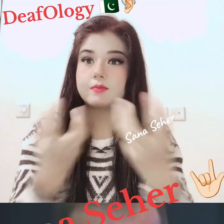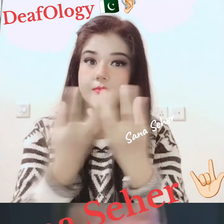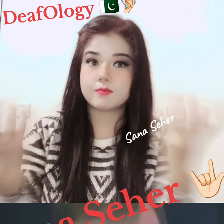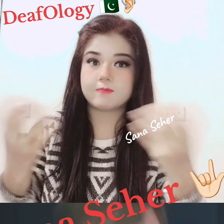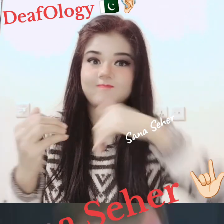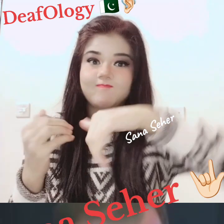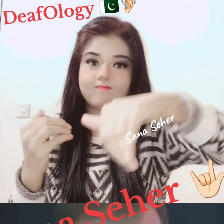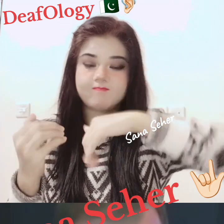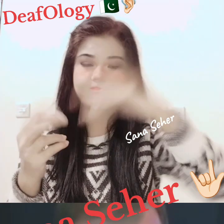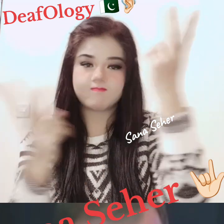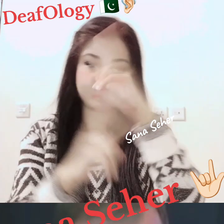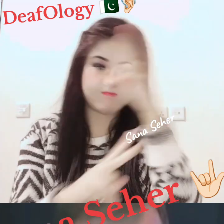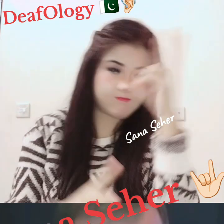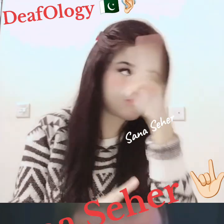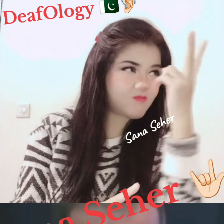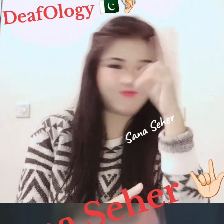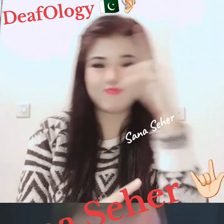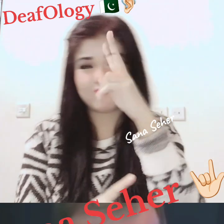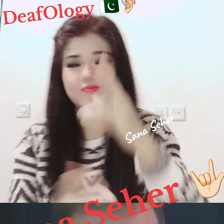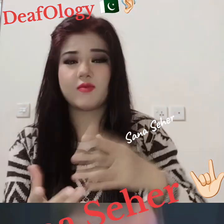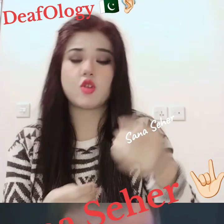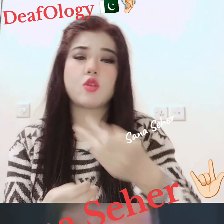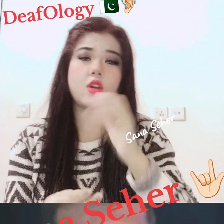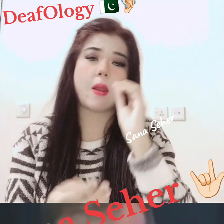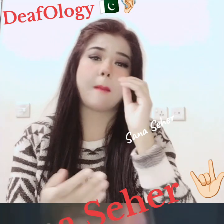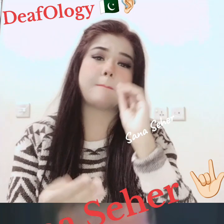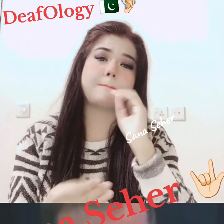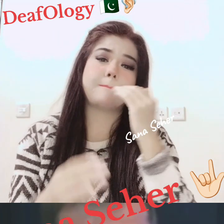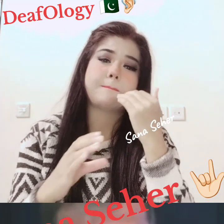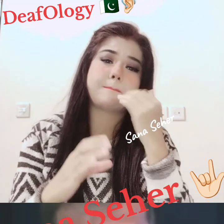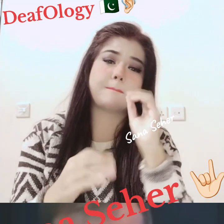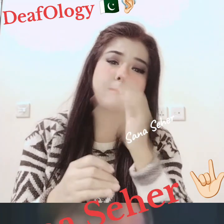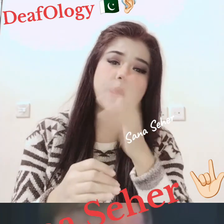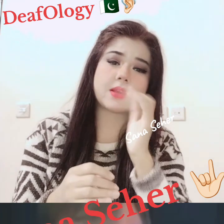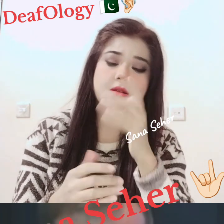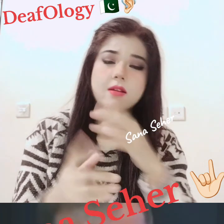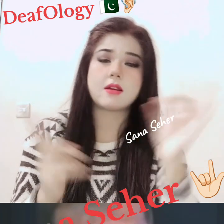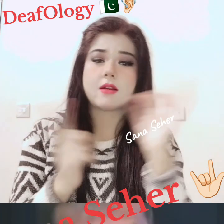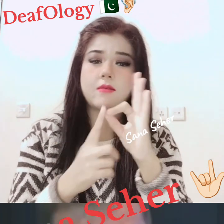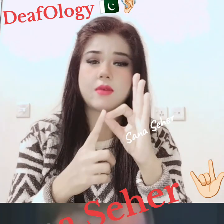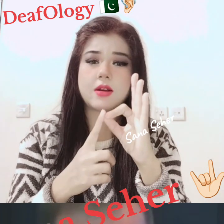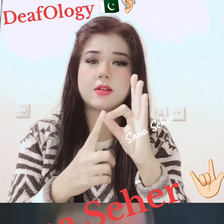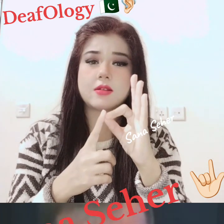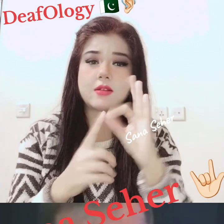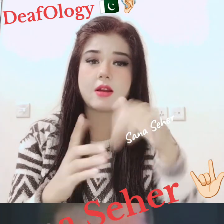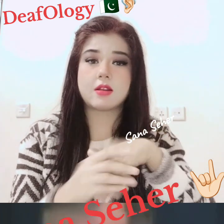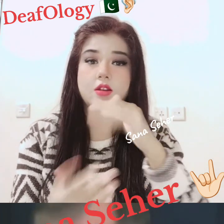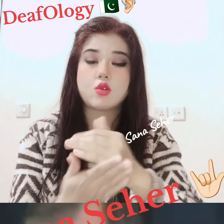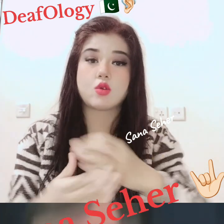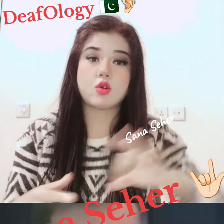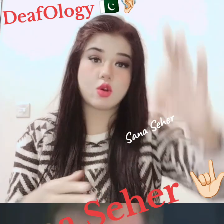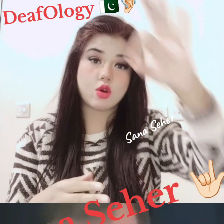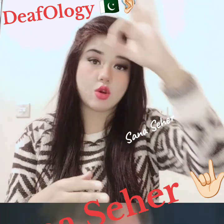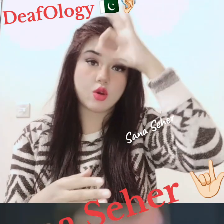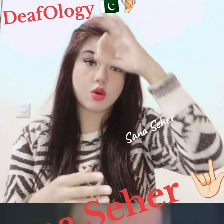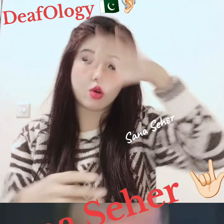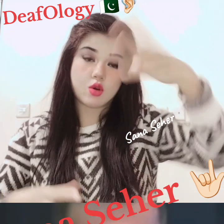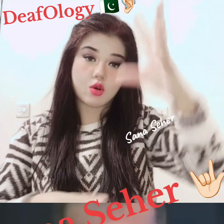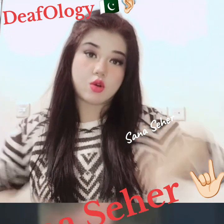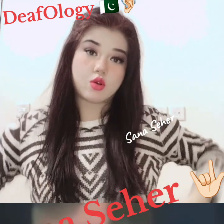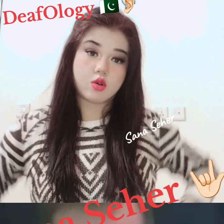रिफ्ट्स, कंफ्यूजन्स, और ये मैसेज देने में कि पाकिस्तान की जो दहशतगर्दी है और पाकिस्तान की सिक्योरिटी की जिम्मेदारी हमारी